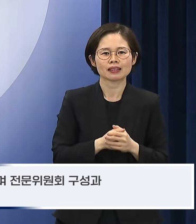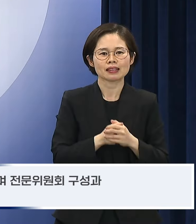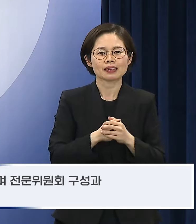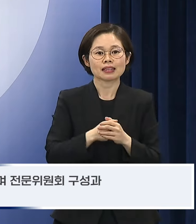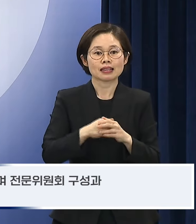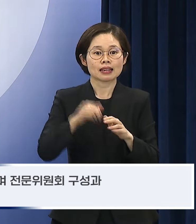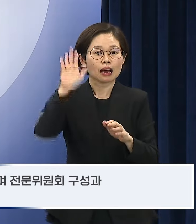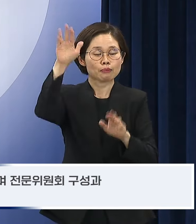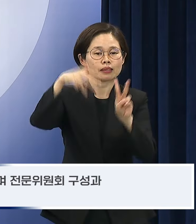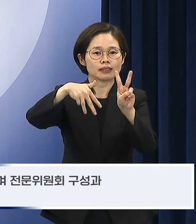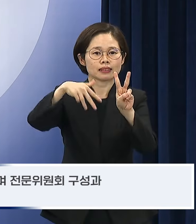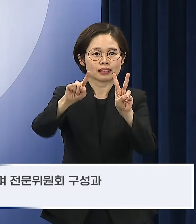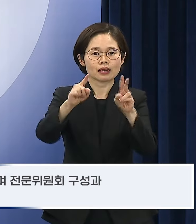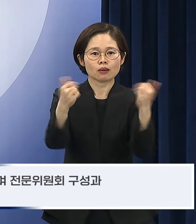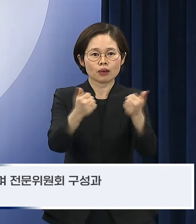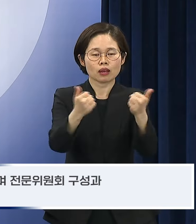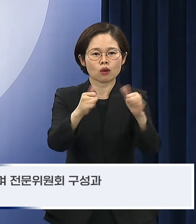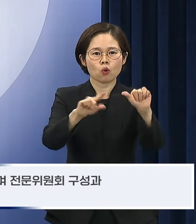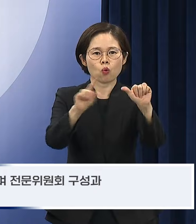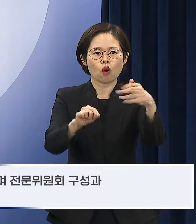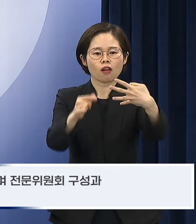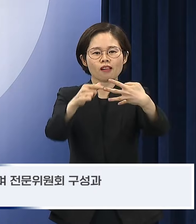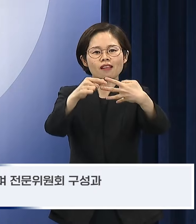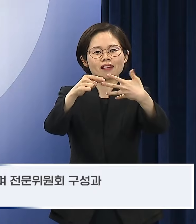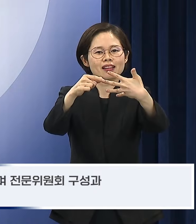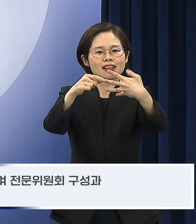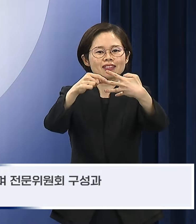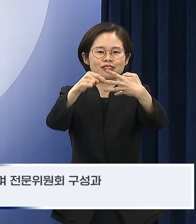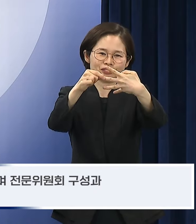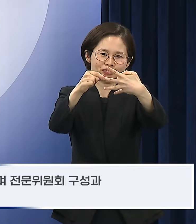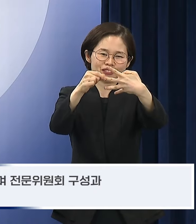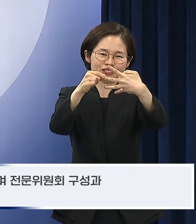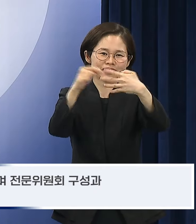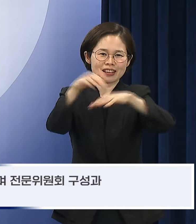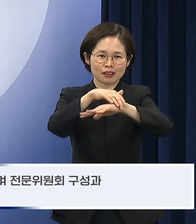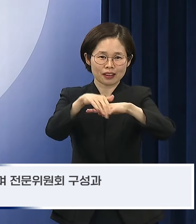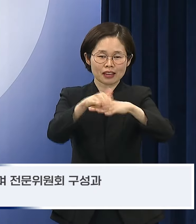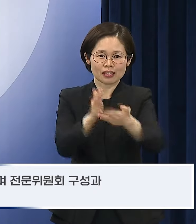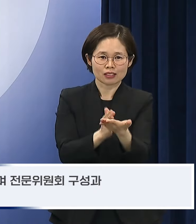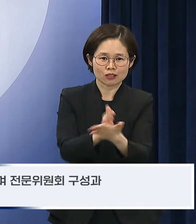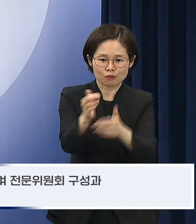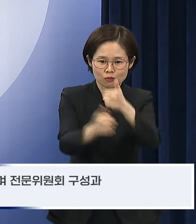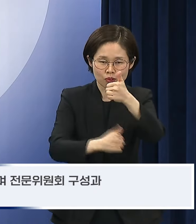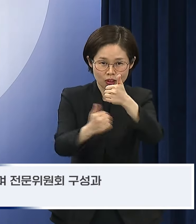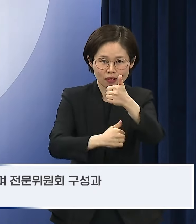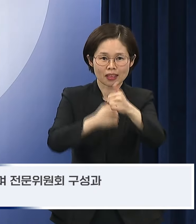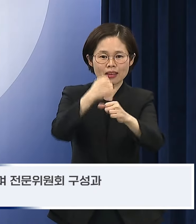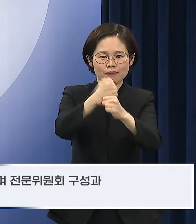제2차 회의는 5월 둘째 주 초에 개최될 예정이며 전문위원회